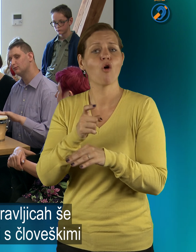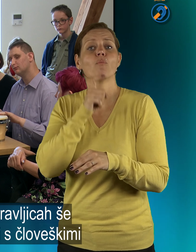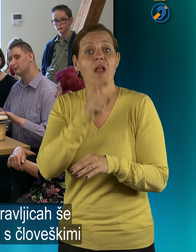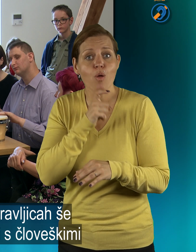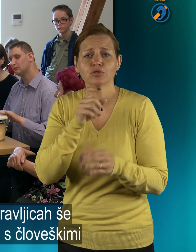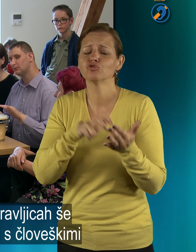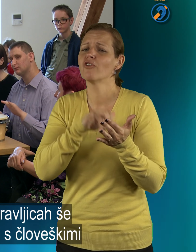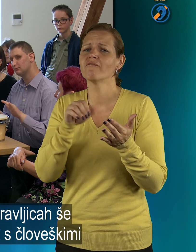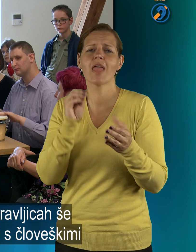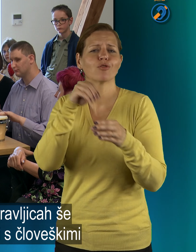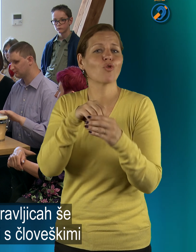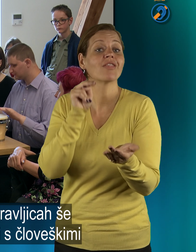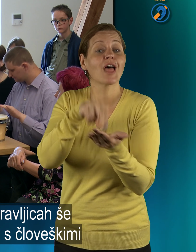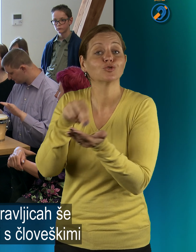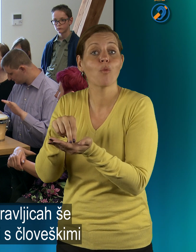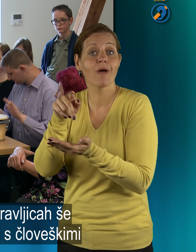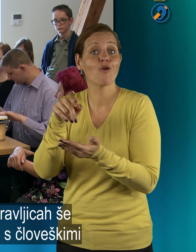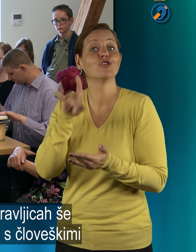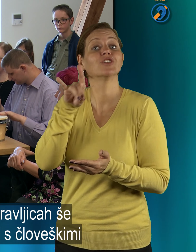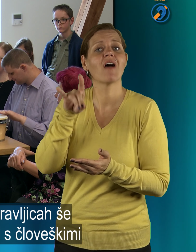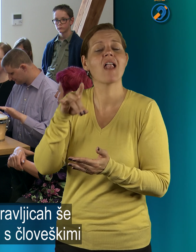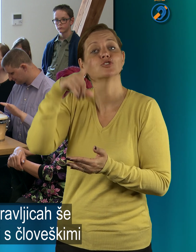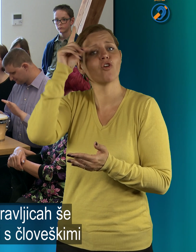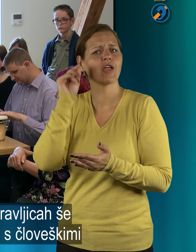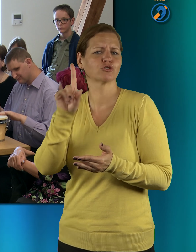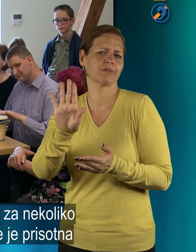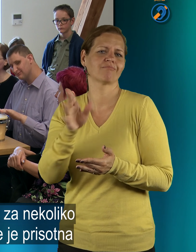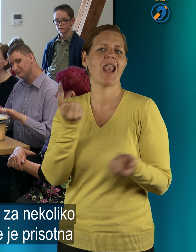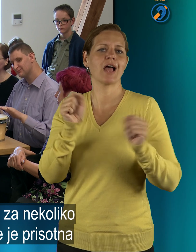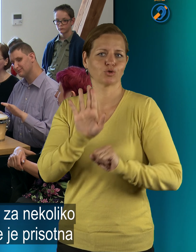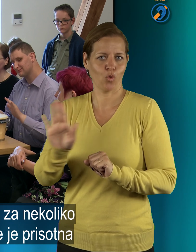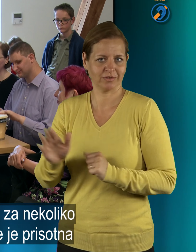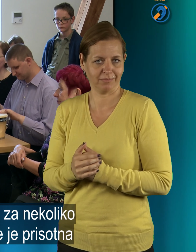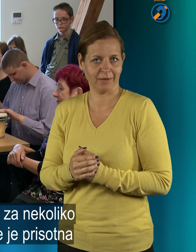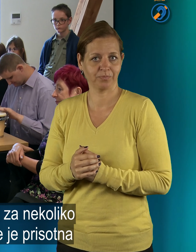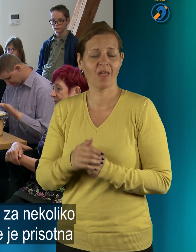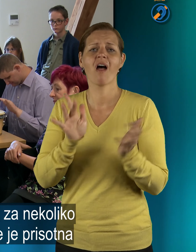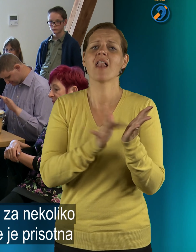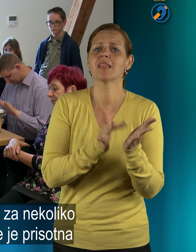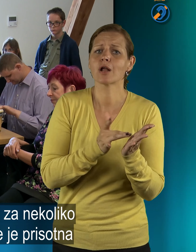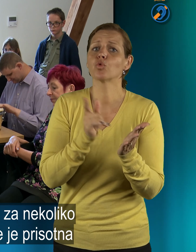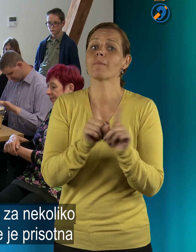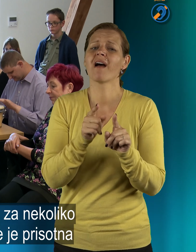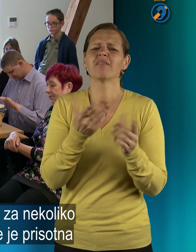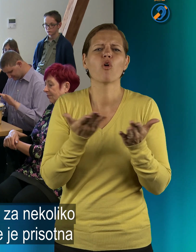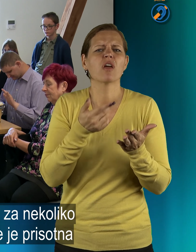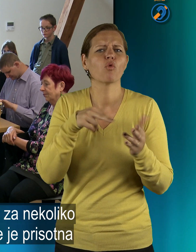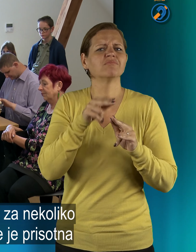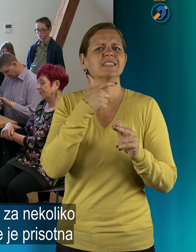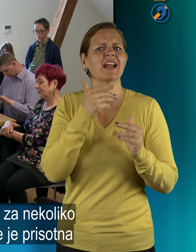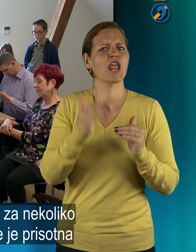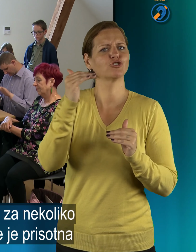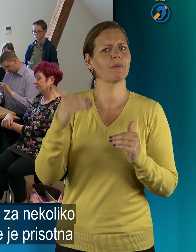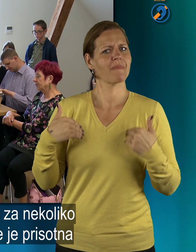Opazila pa je, da v pravljicah še vedno nastopajo živali s človeškimi lastnostmi. V literaturi za nekoliko starejše mlade bralce je